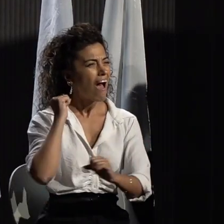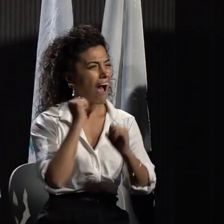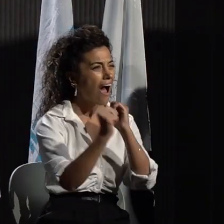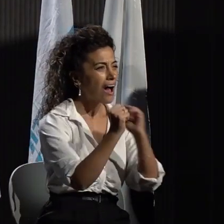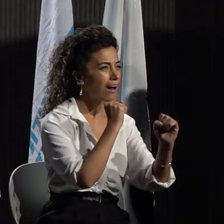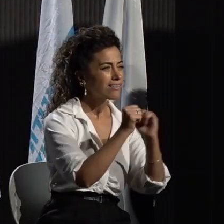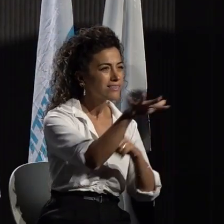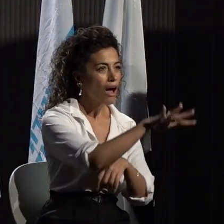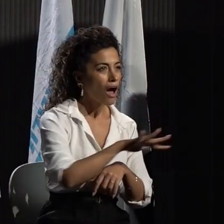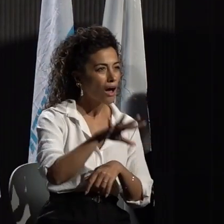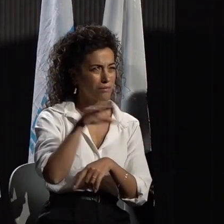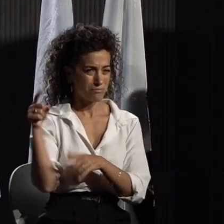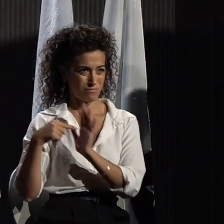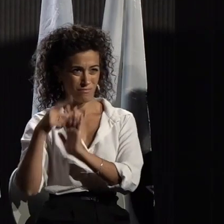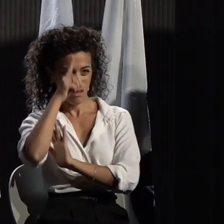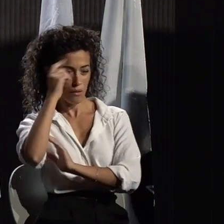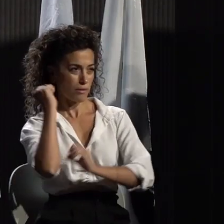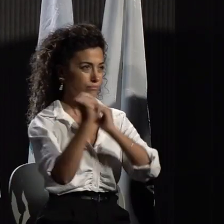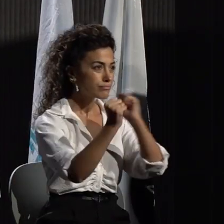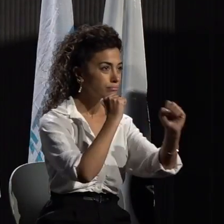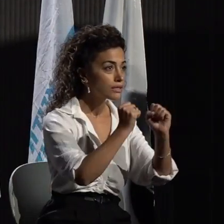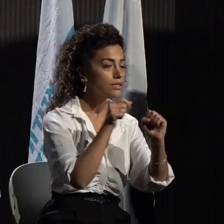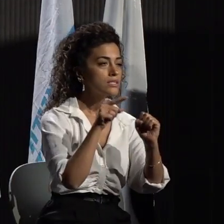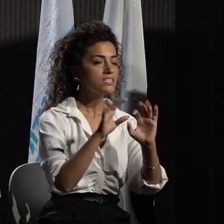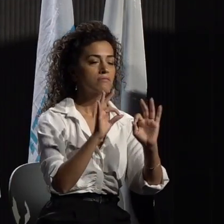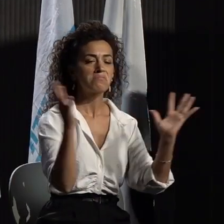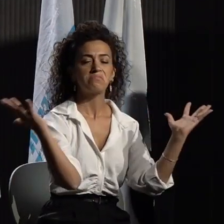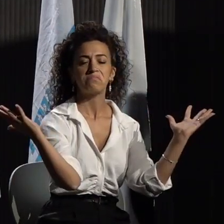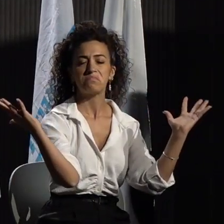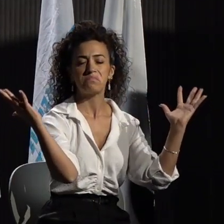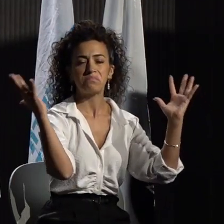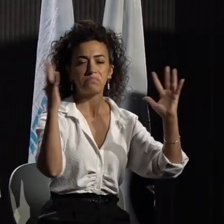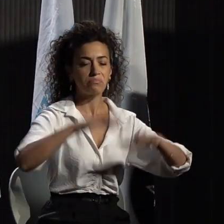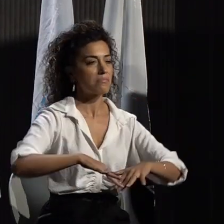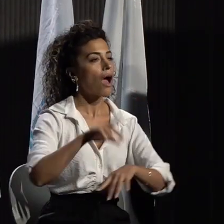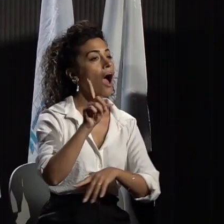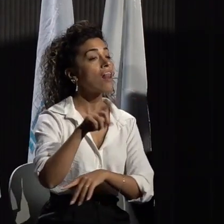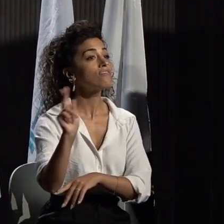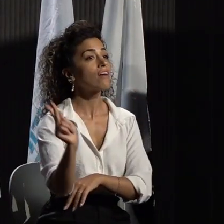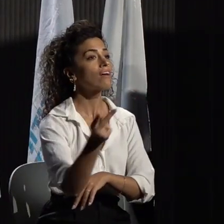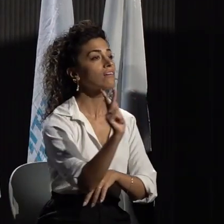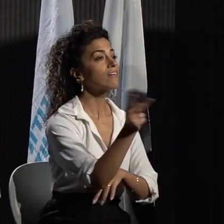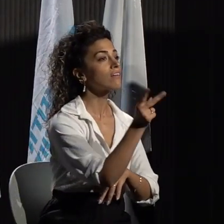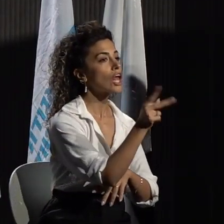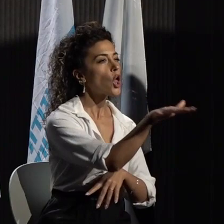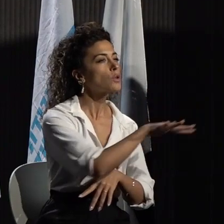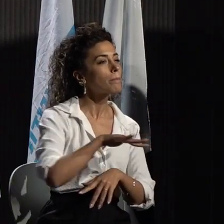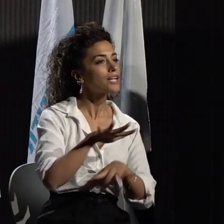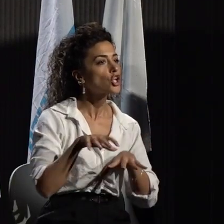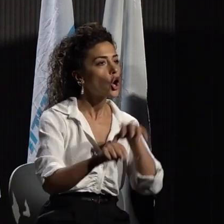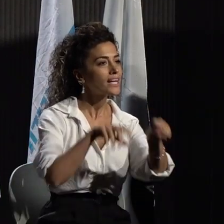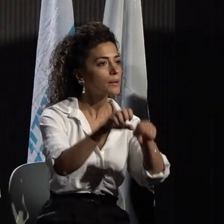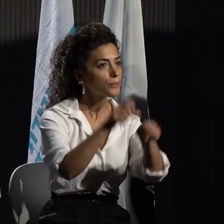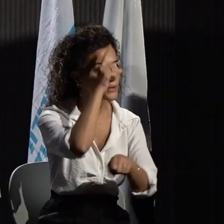של היהודים בידי גרמניה הנאצית המית חורבן גמור על אלפי קהילות בשטחי הכיבוש הגרמני ברחבי אירופה